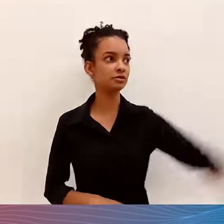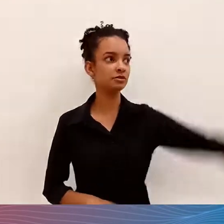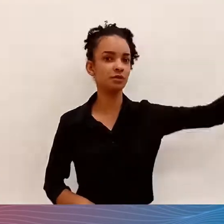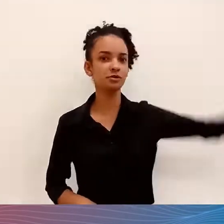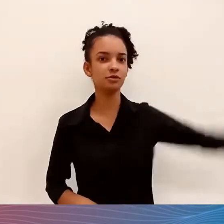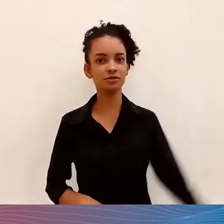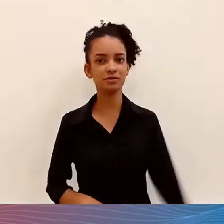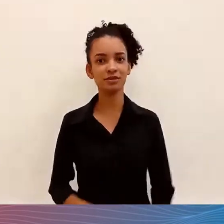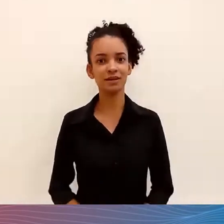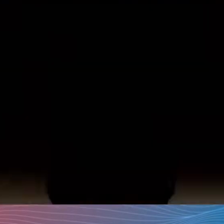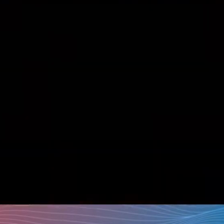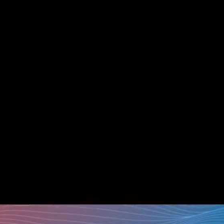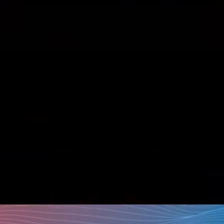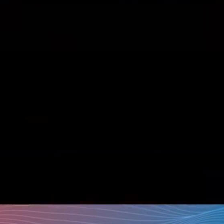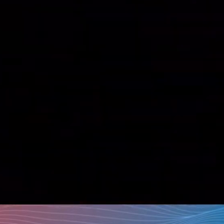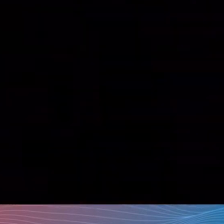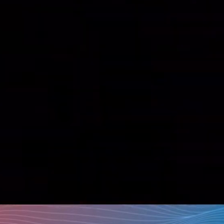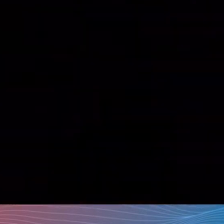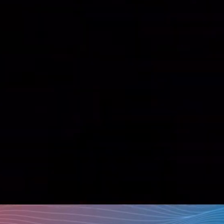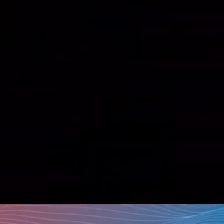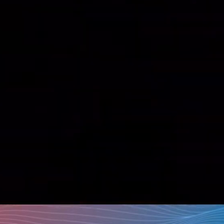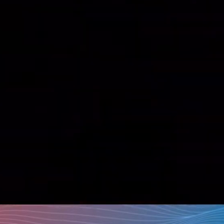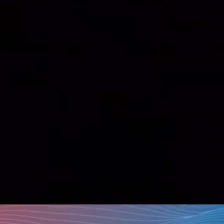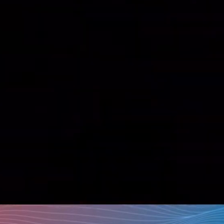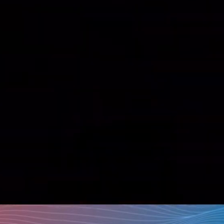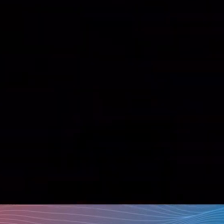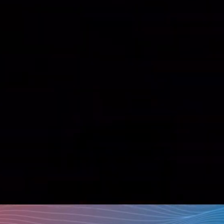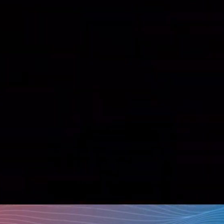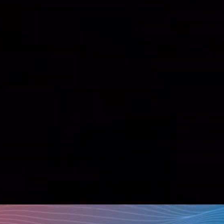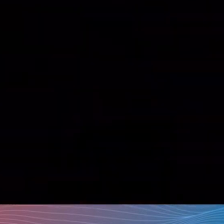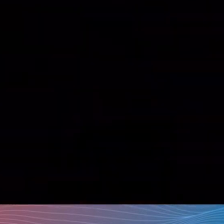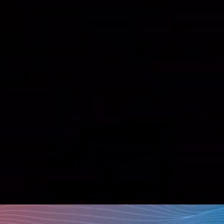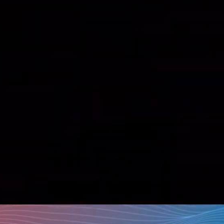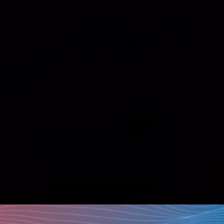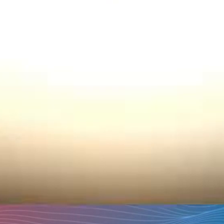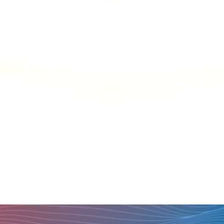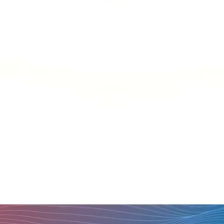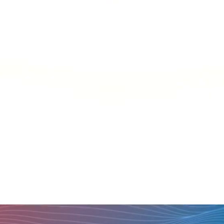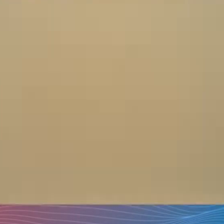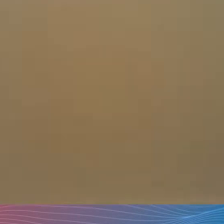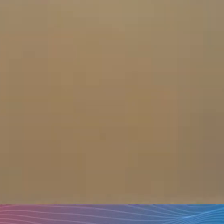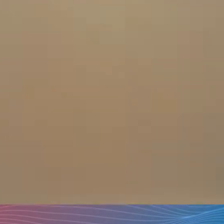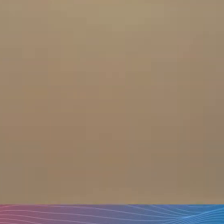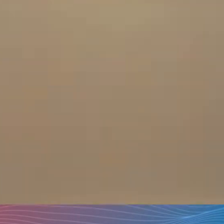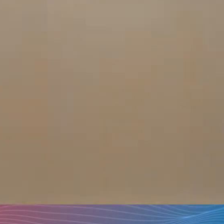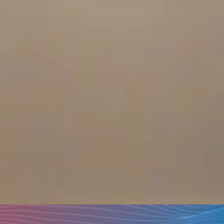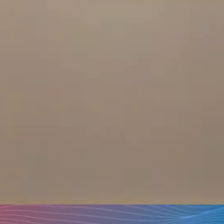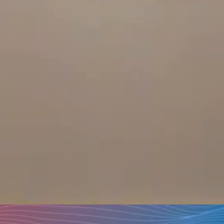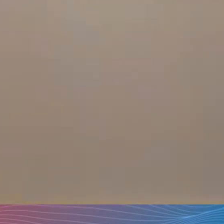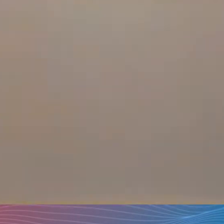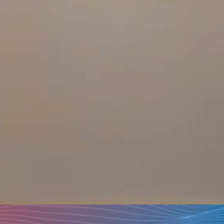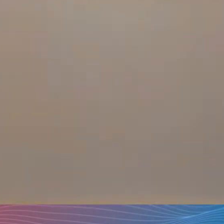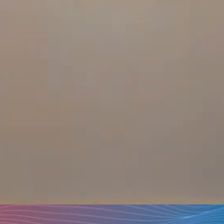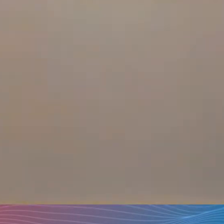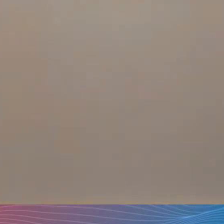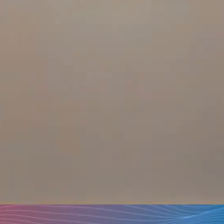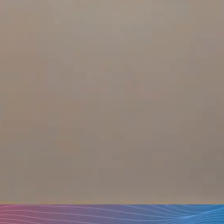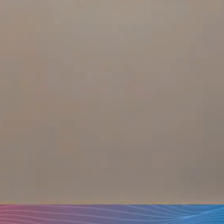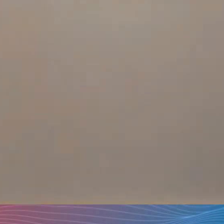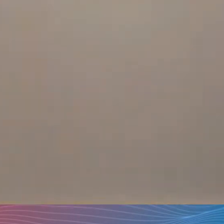servo de Jesus Cristo, chamado para ser apóstolo, separado para